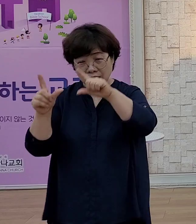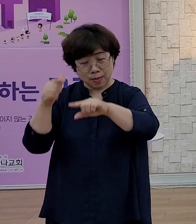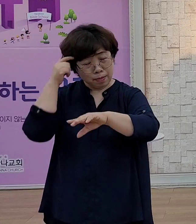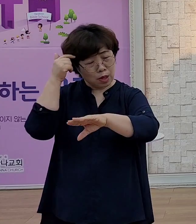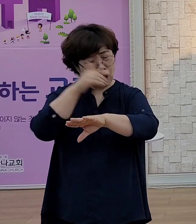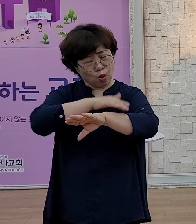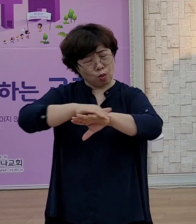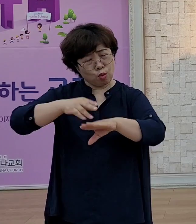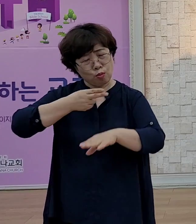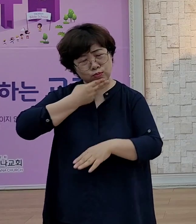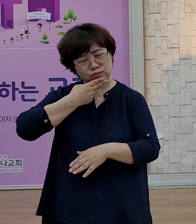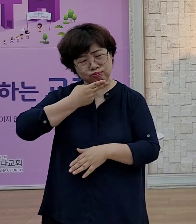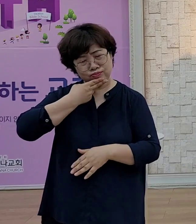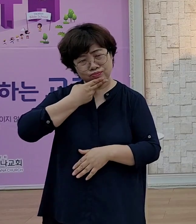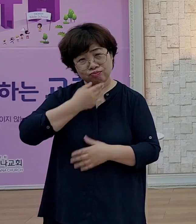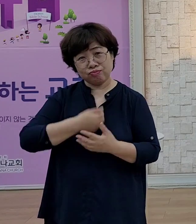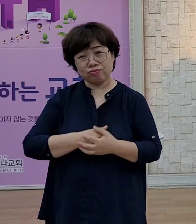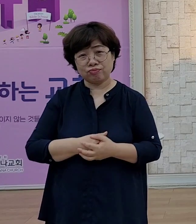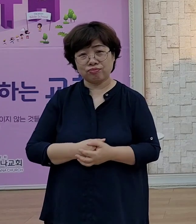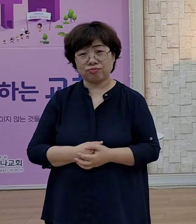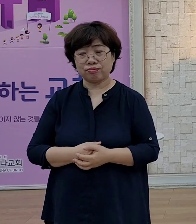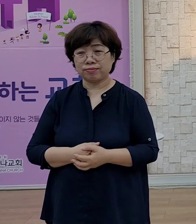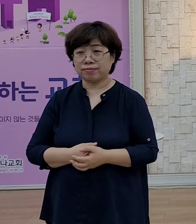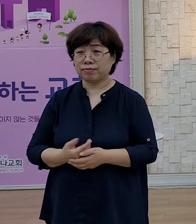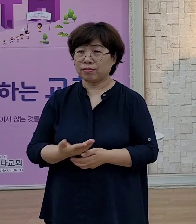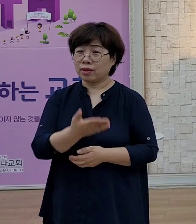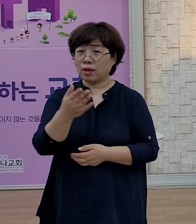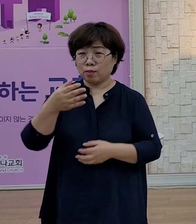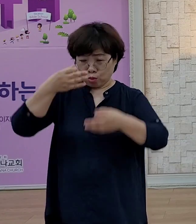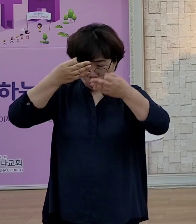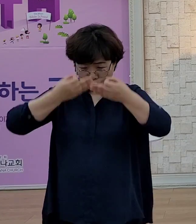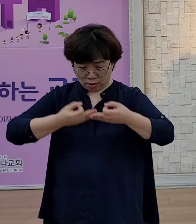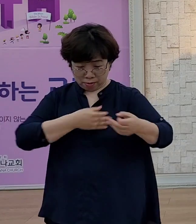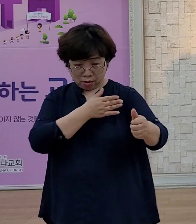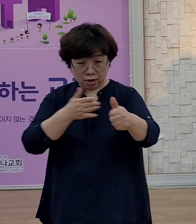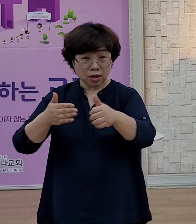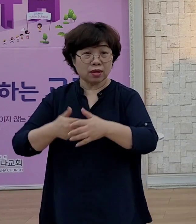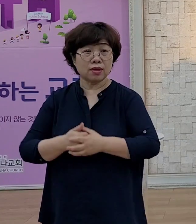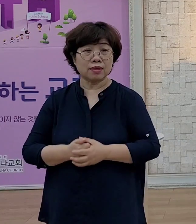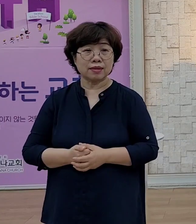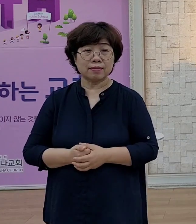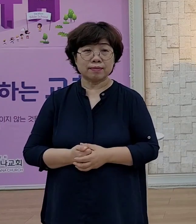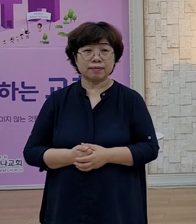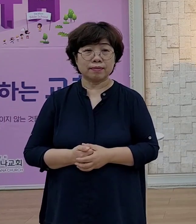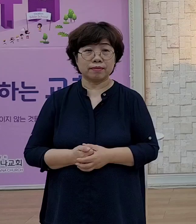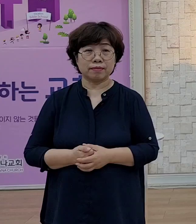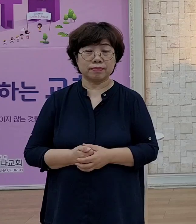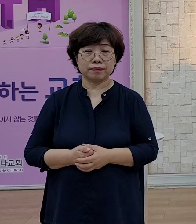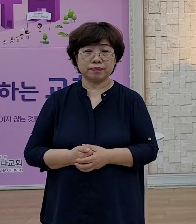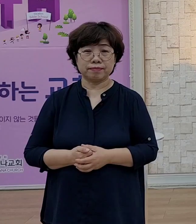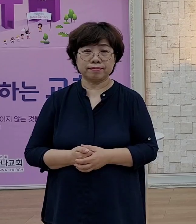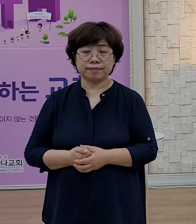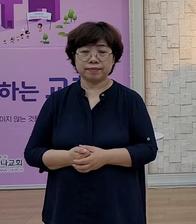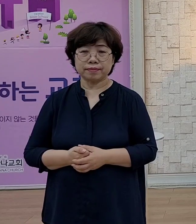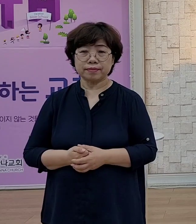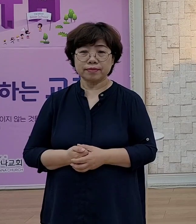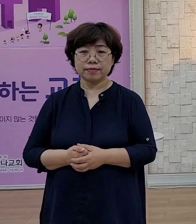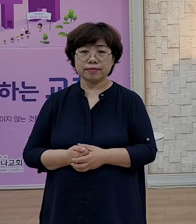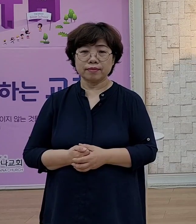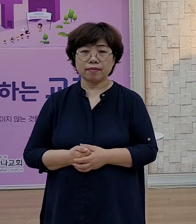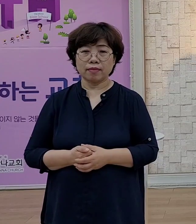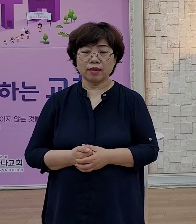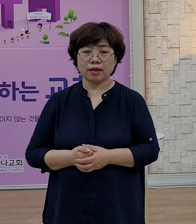계획하지 않는다는 거예요. 여러분, 삶을 한번 잘 돌아보세요. 그러니까